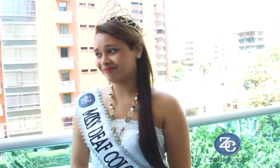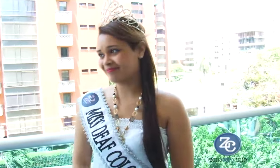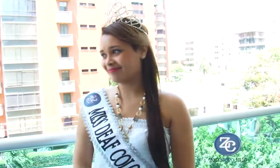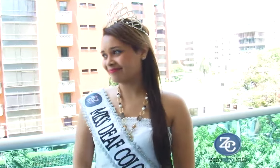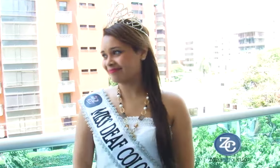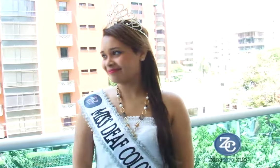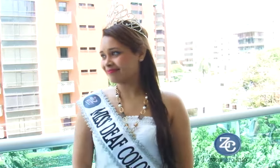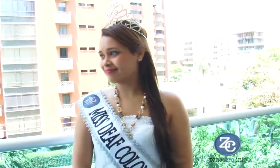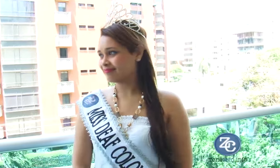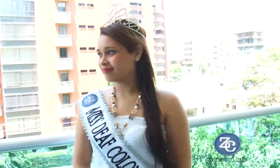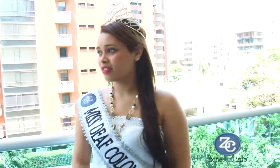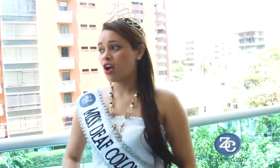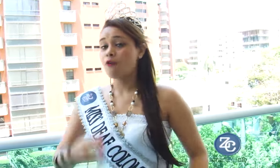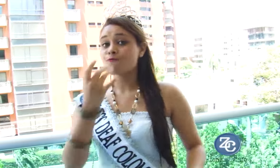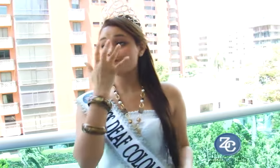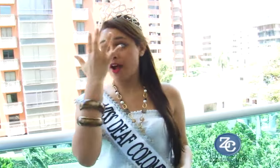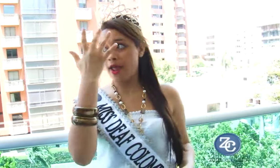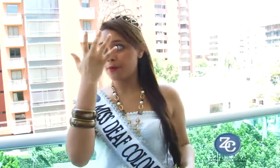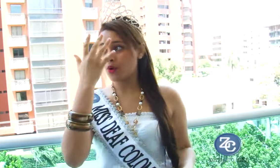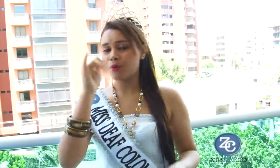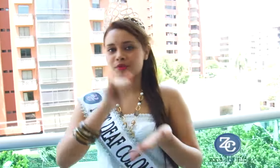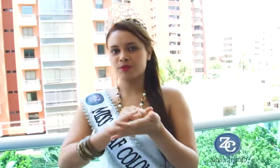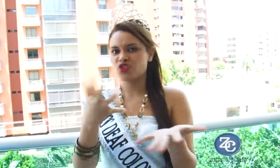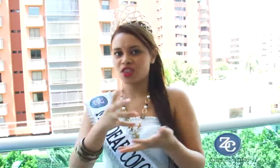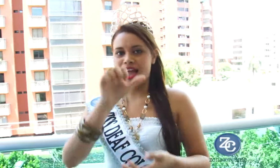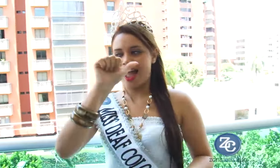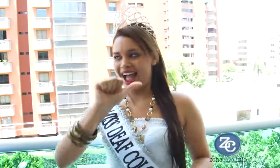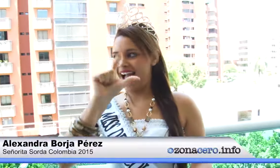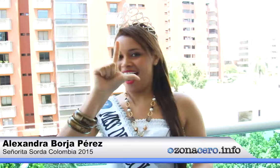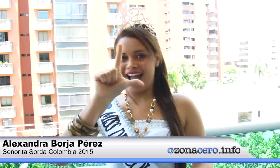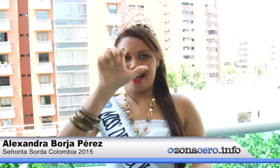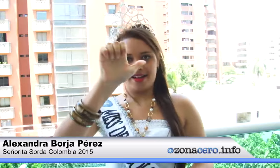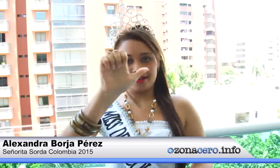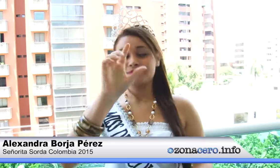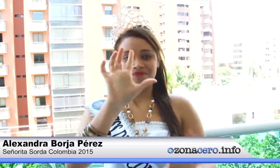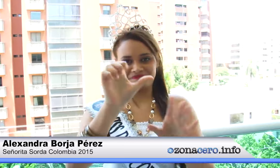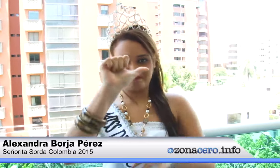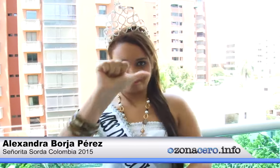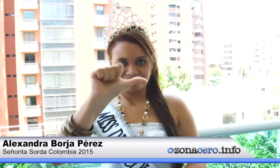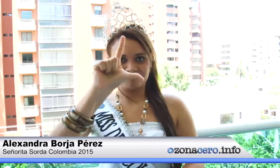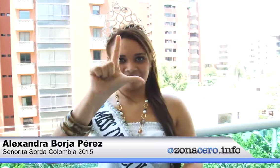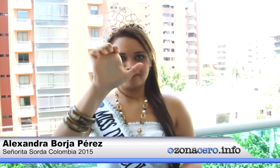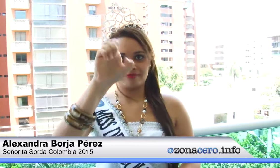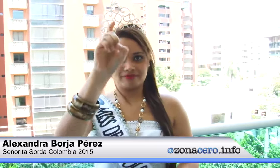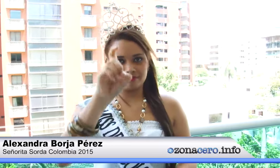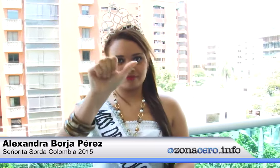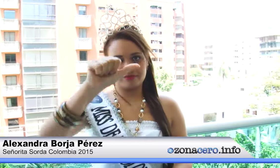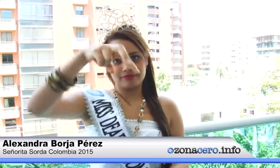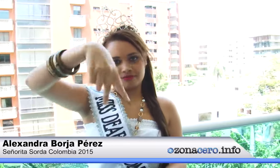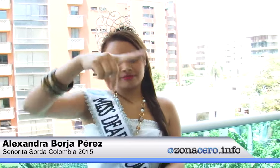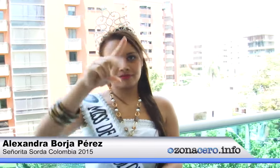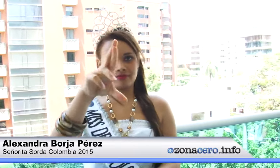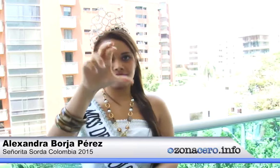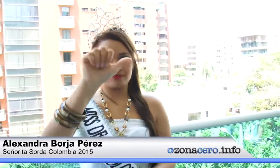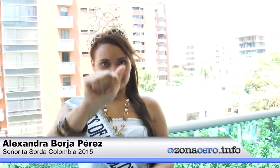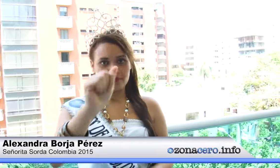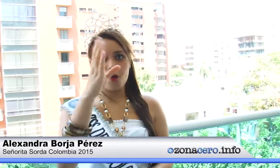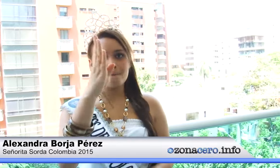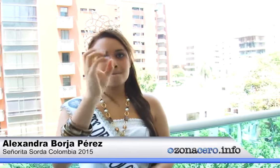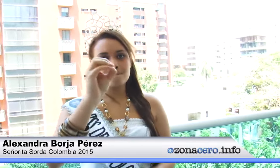buscar. Me pueden buscar en Facebook por mi nombre, por Alexandra